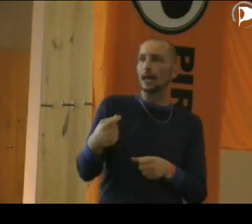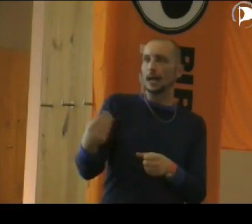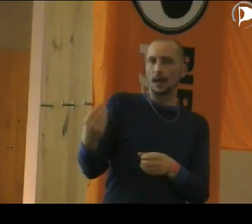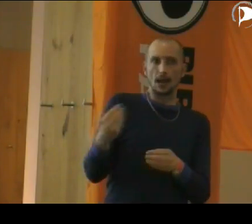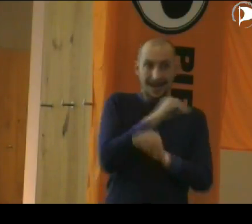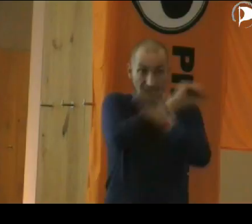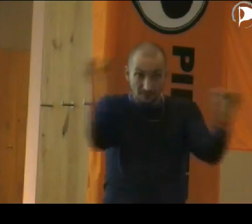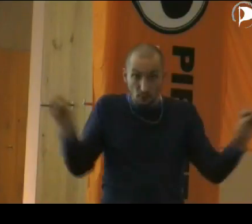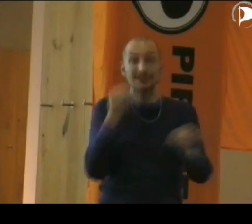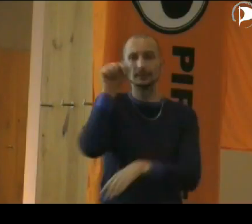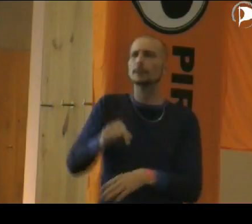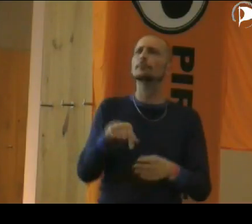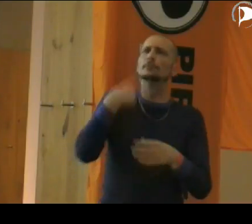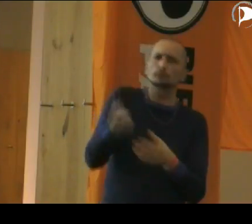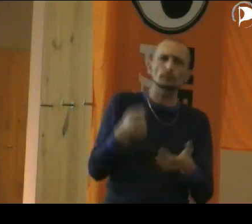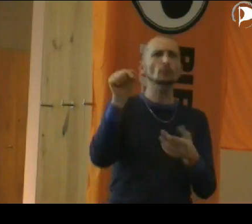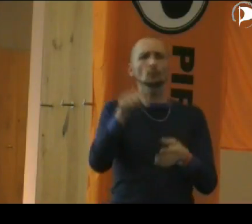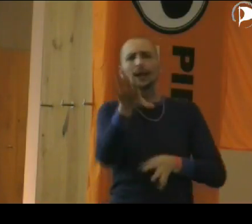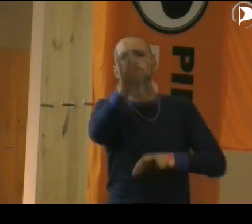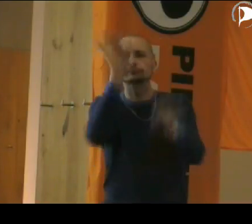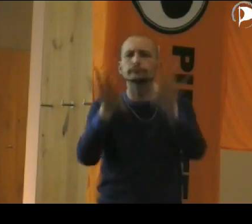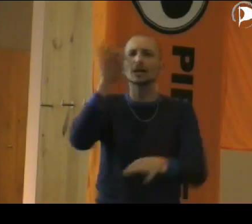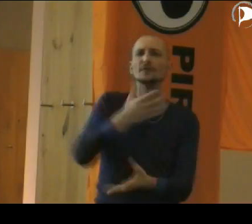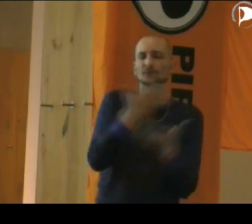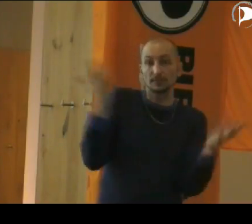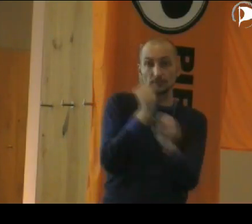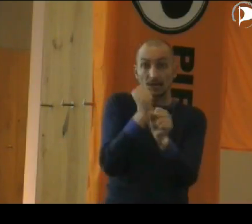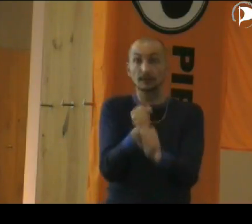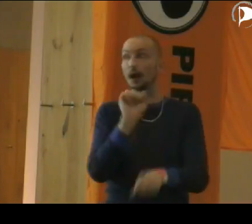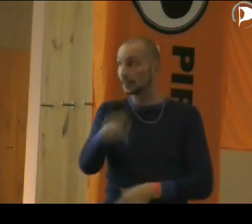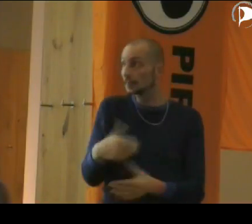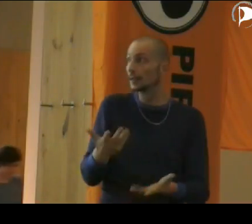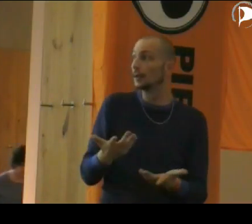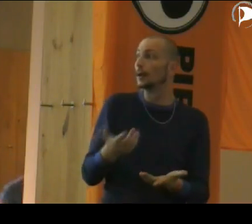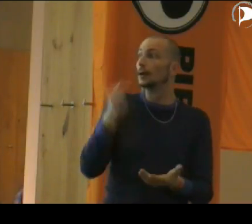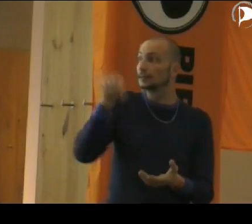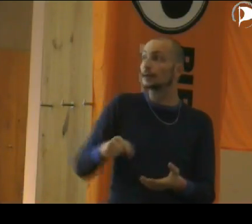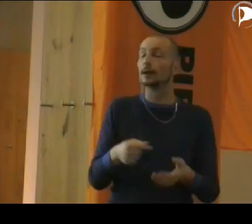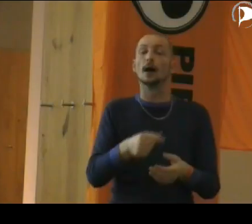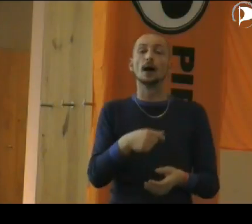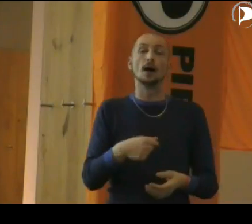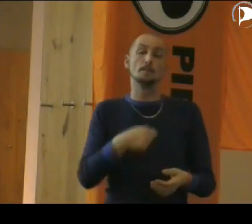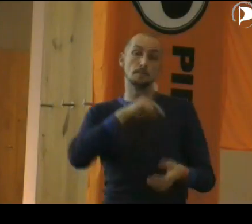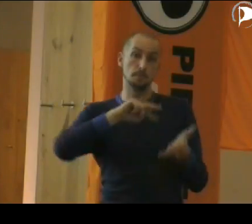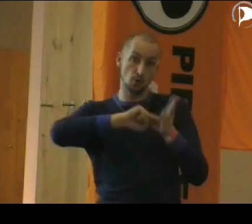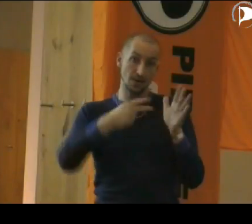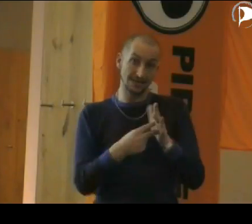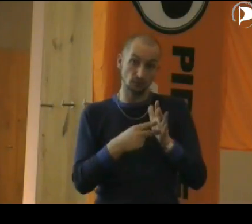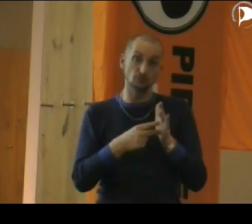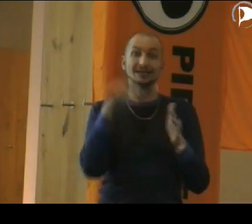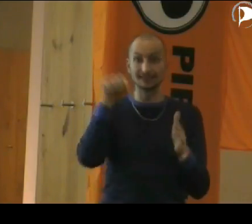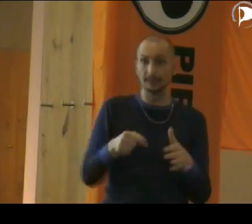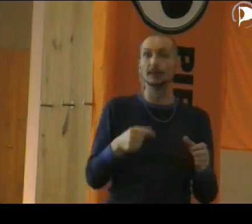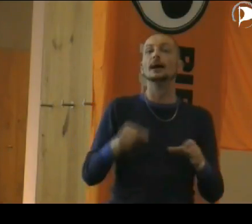das könnte ja was für uns sein und somit etwas was man eben dieser truppe fragen wir haben auch jemanden im politischen geschäft der einkauf